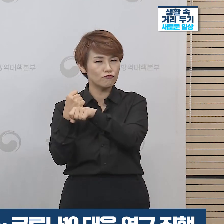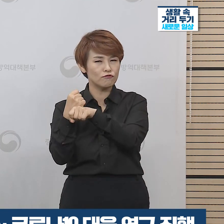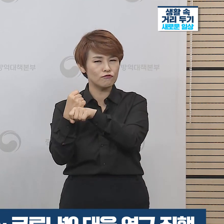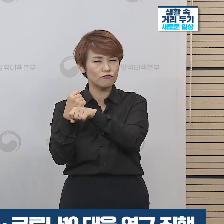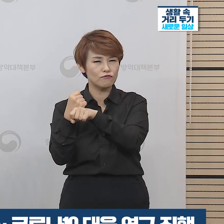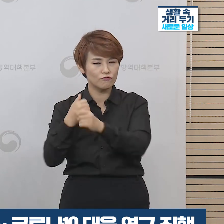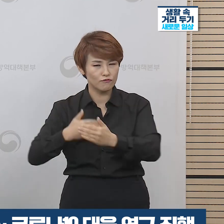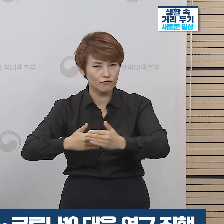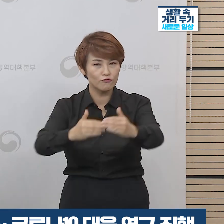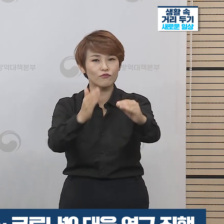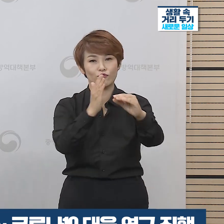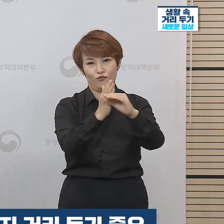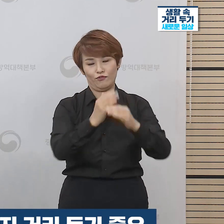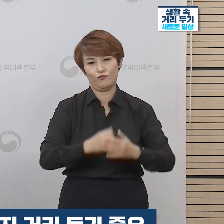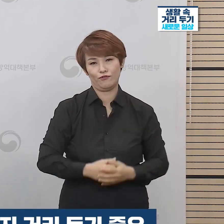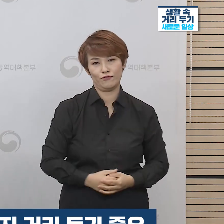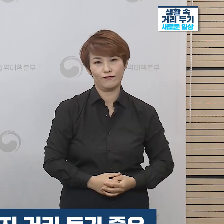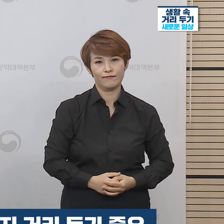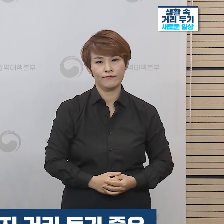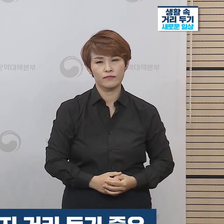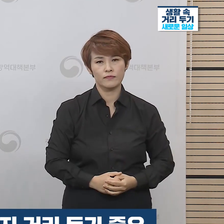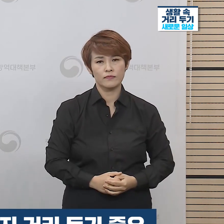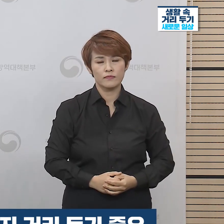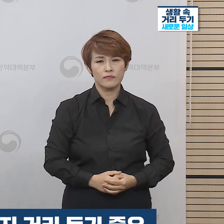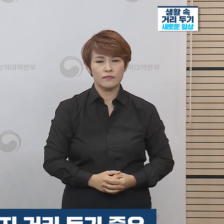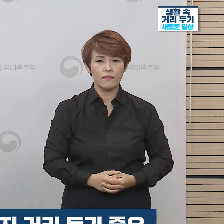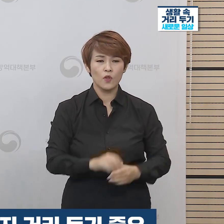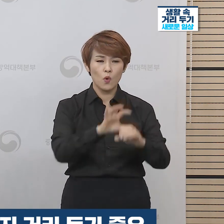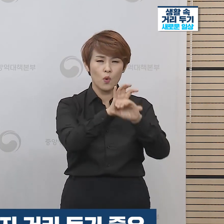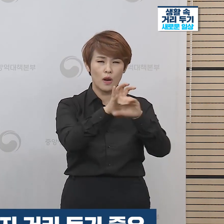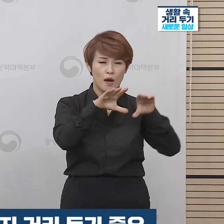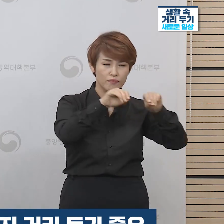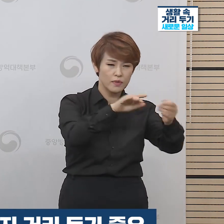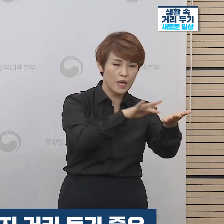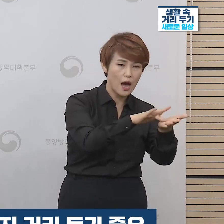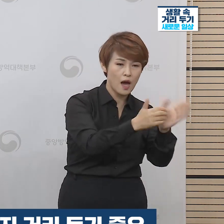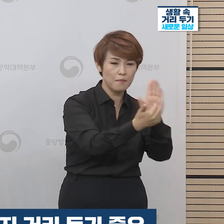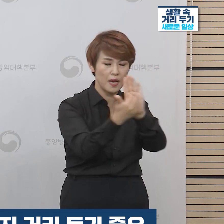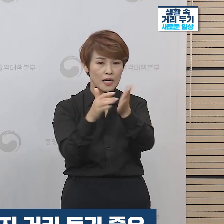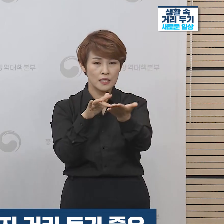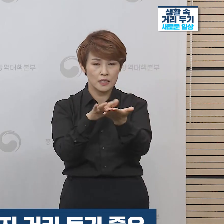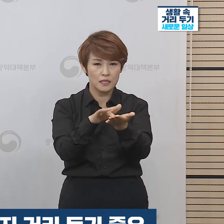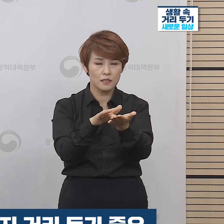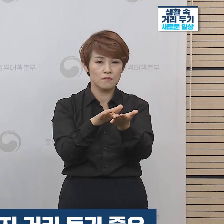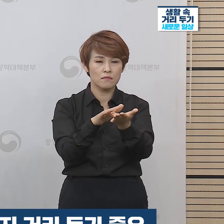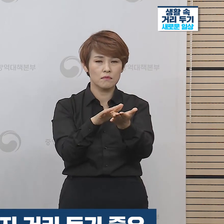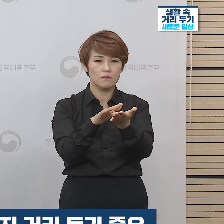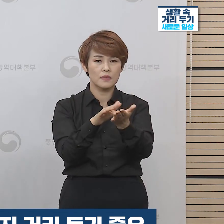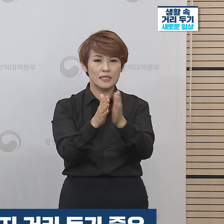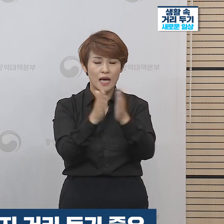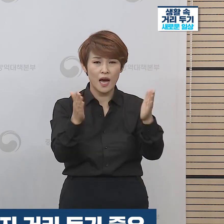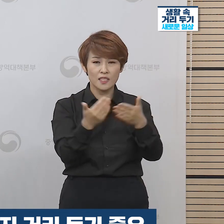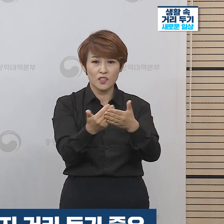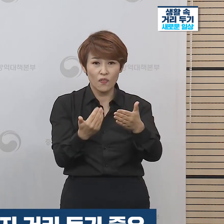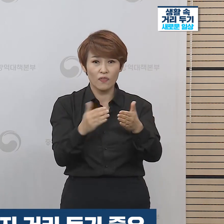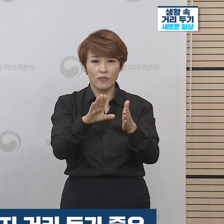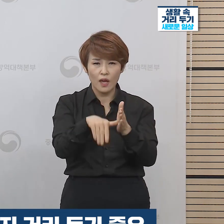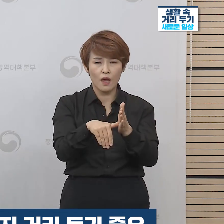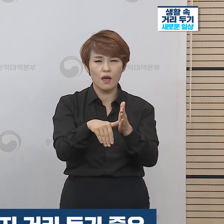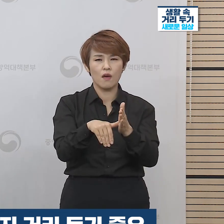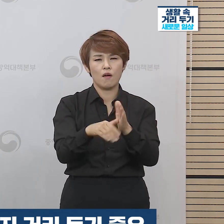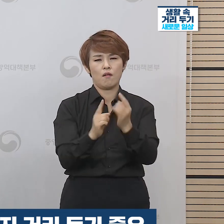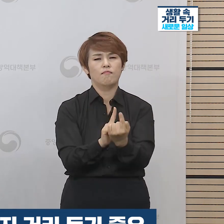진행하고 있습니다 그러나 치료제와 백신이 사용되기 전까지는 거리두기 와 개인위생 으로